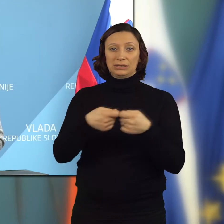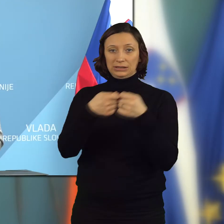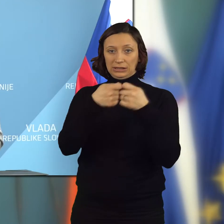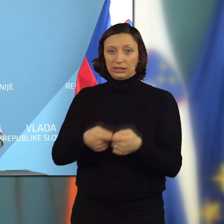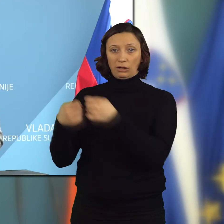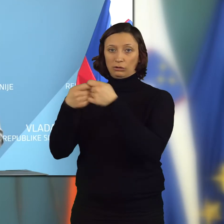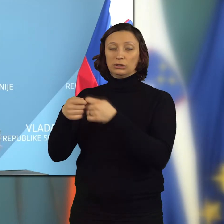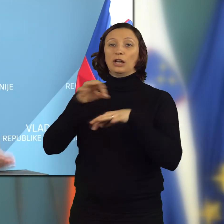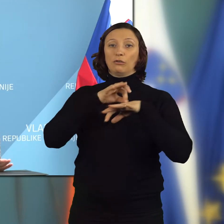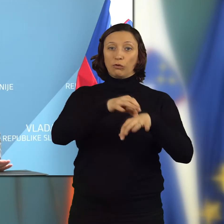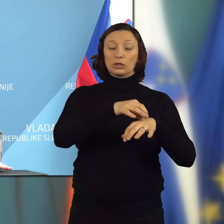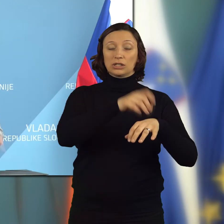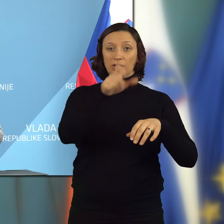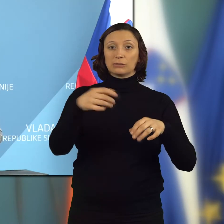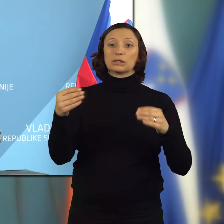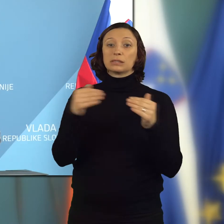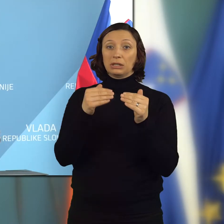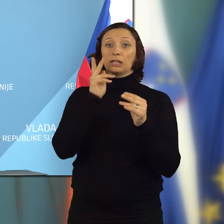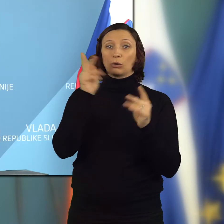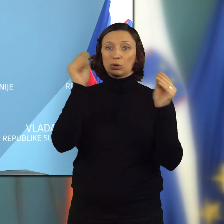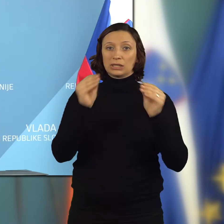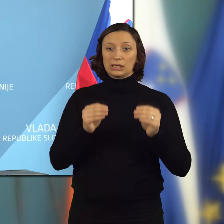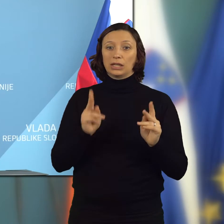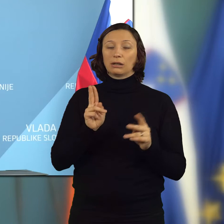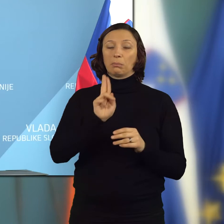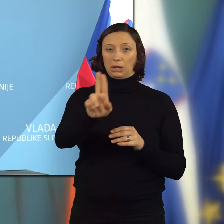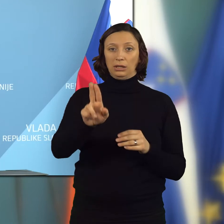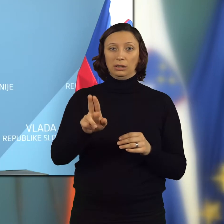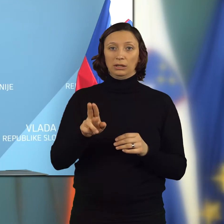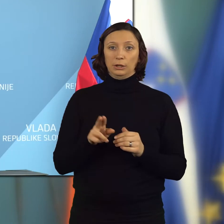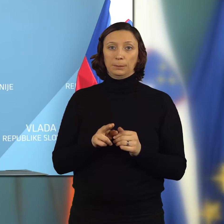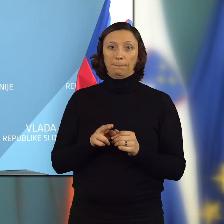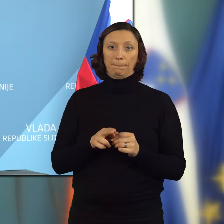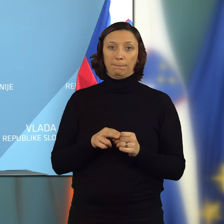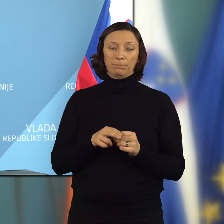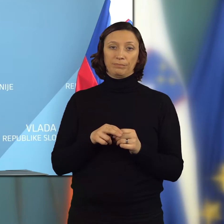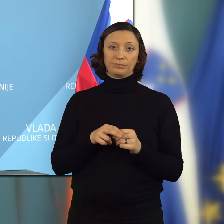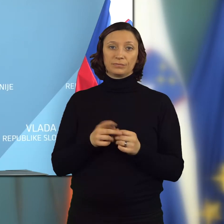predstavniki obeh sindikatov in vodstva, in smo se dogovorili za sistem, kako bomo delali vnaprej.